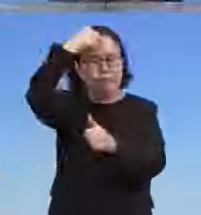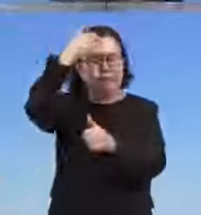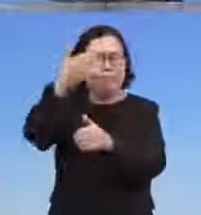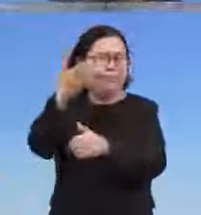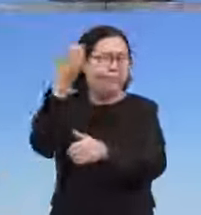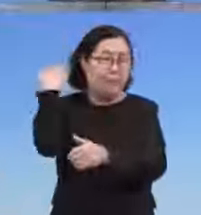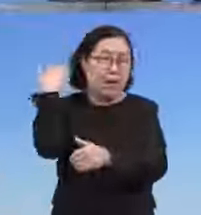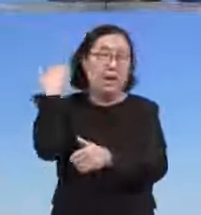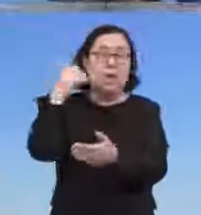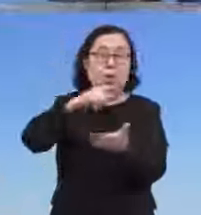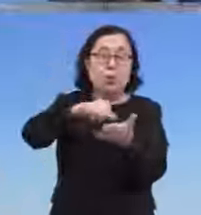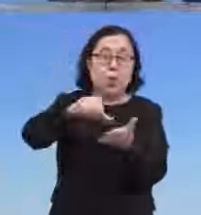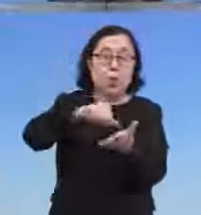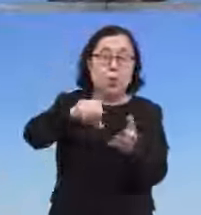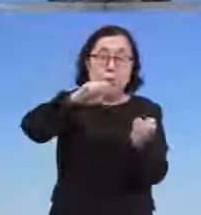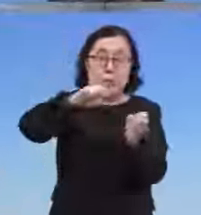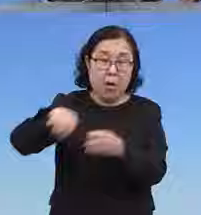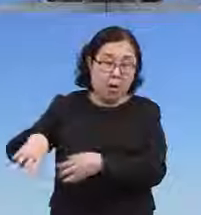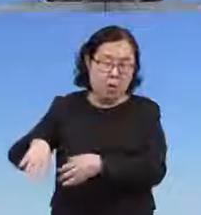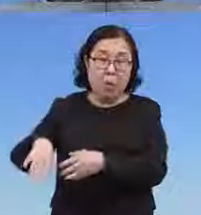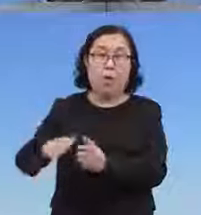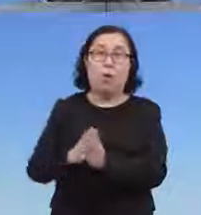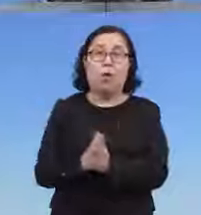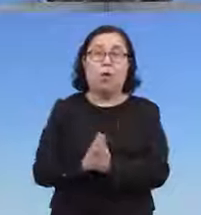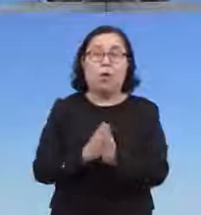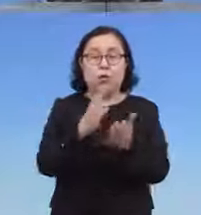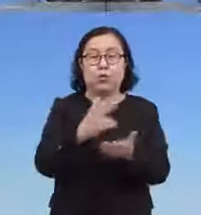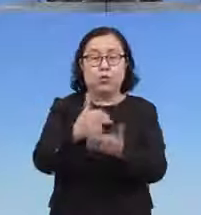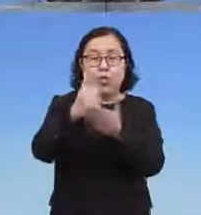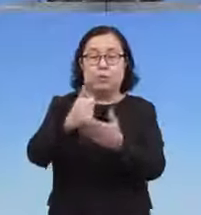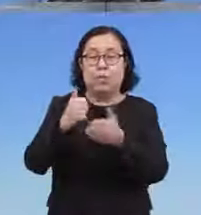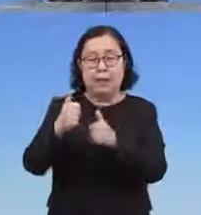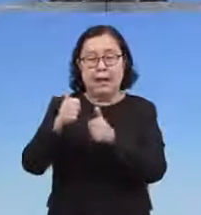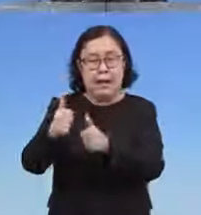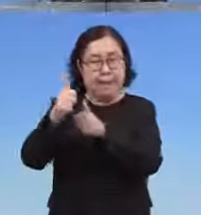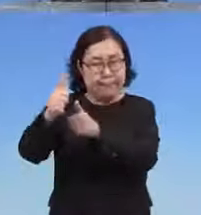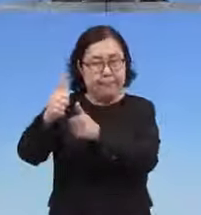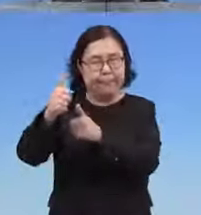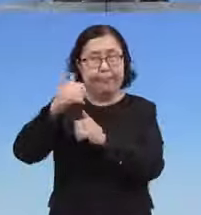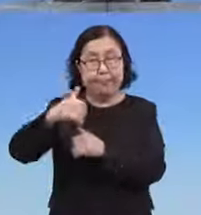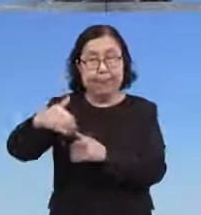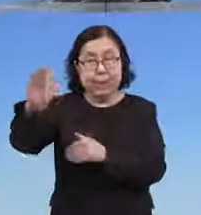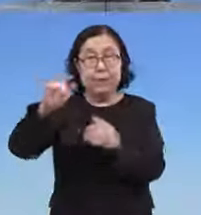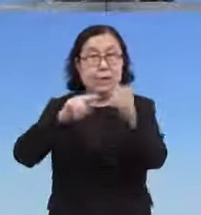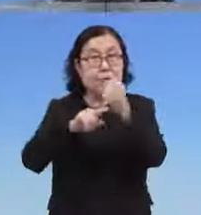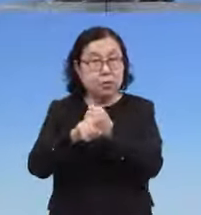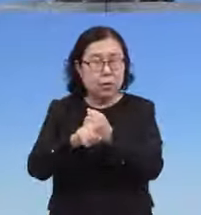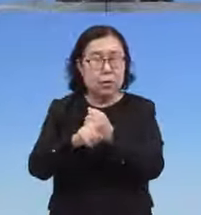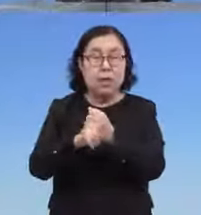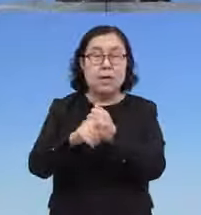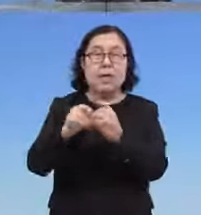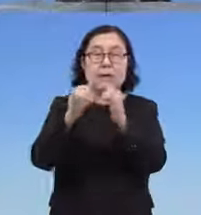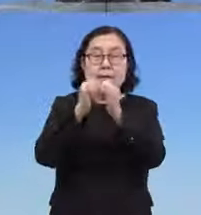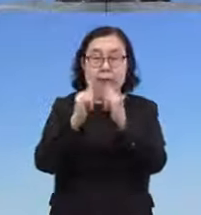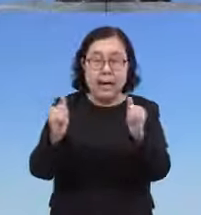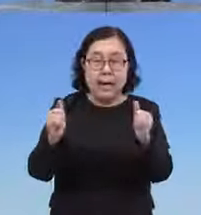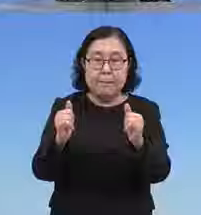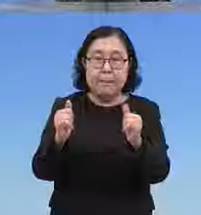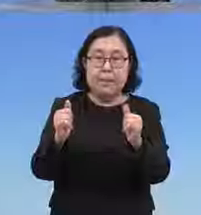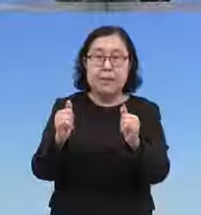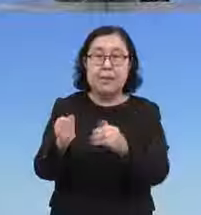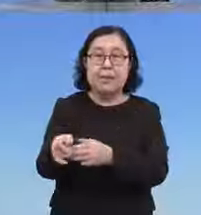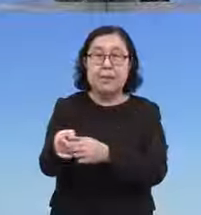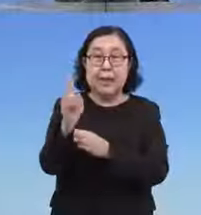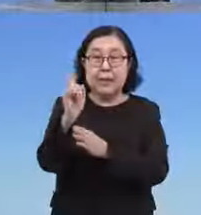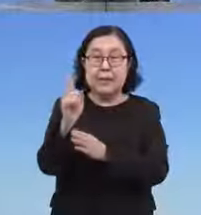도구를 버려두고 옛 도구를 청산하고 주님을 따라갔다는 건 사람을 낚는